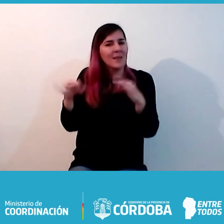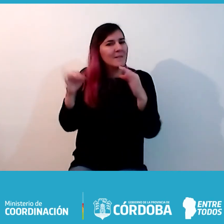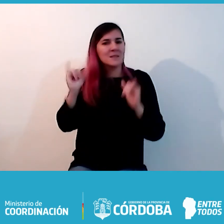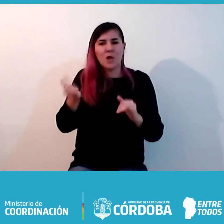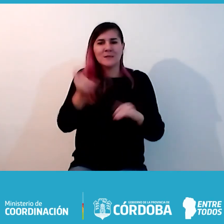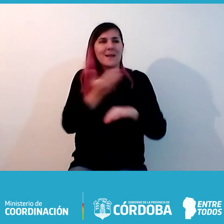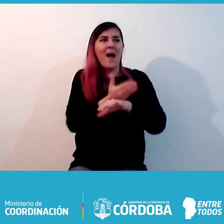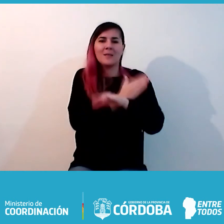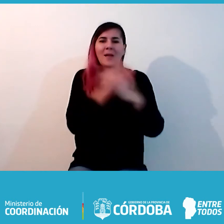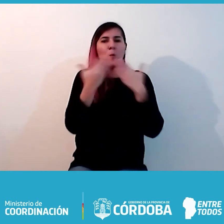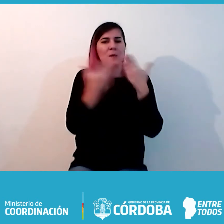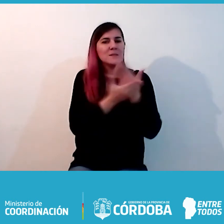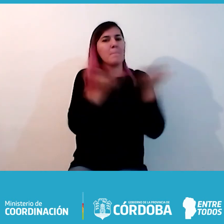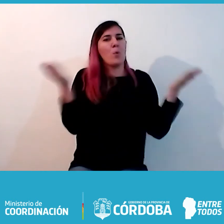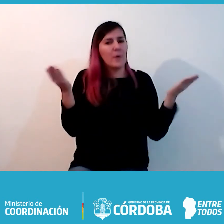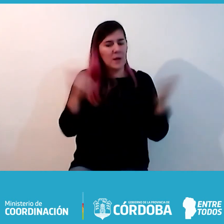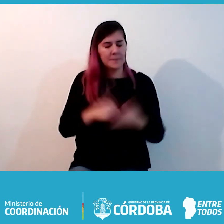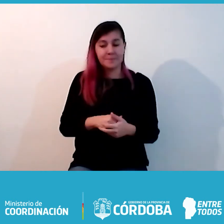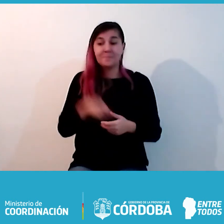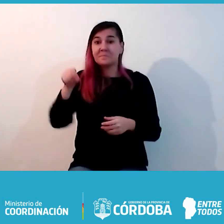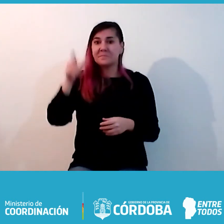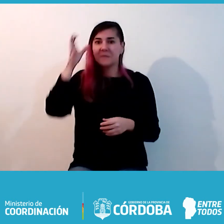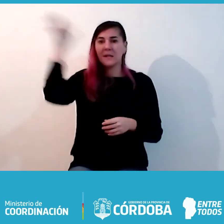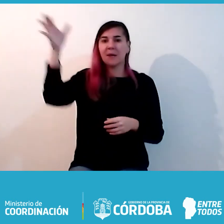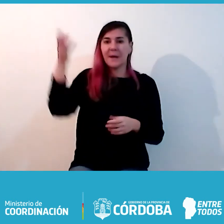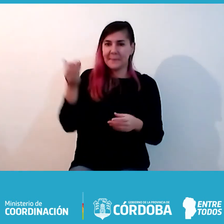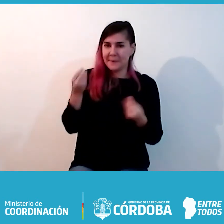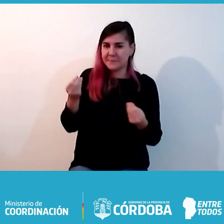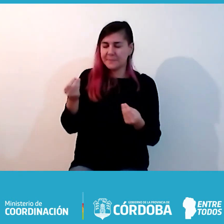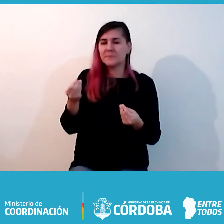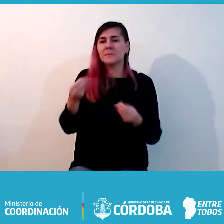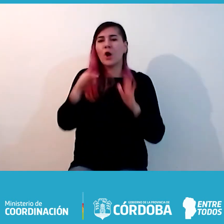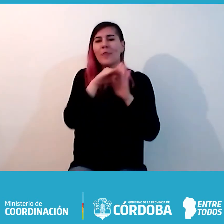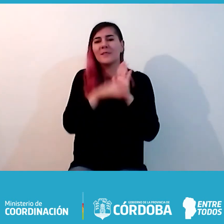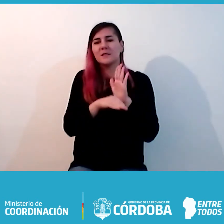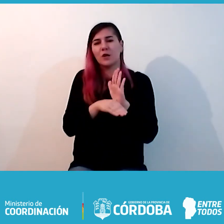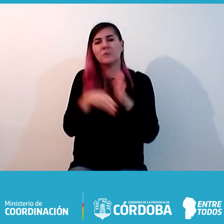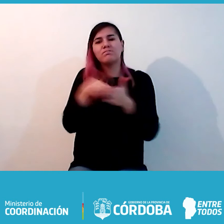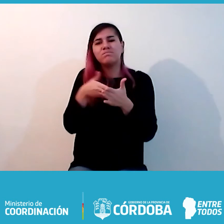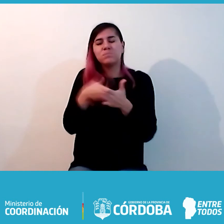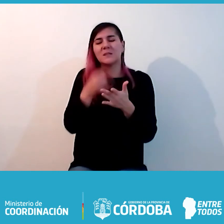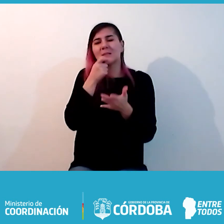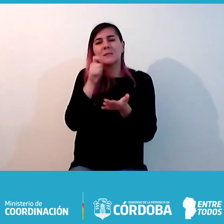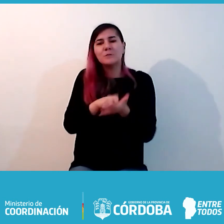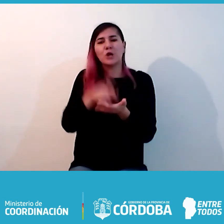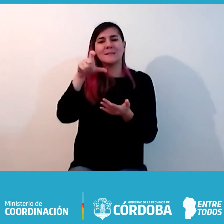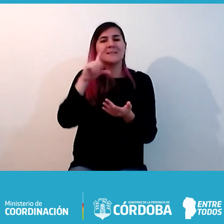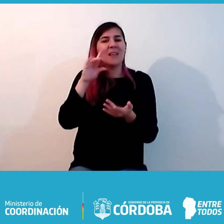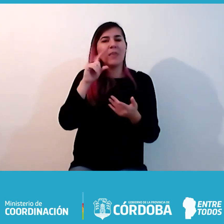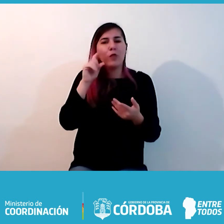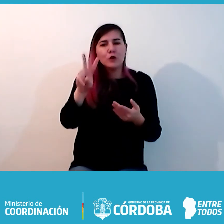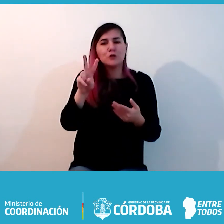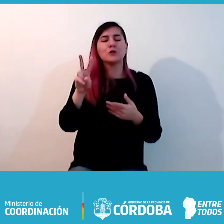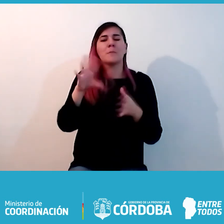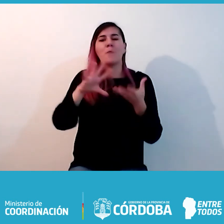antes de una audiencia pública. Ello grabado por las nuevas condiciones restrictivas, como ser la inscripción por CD2 y la modalidad virtual.